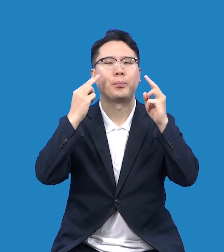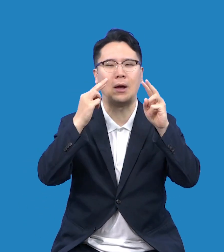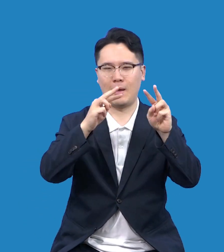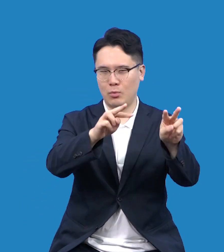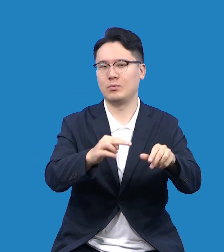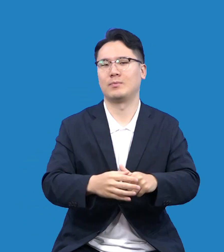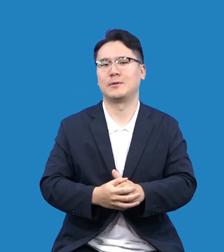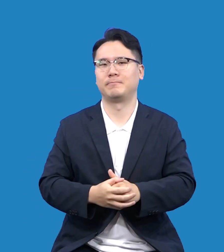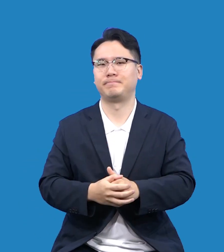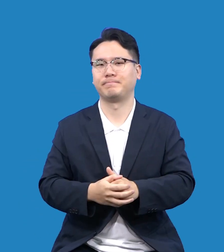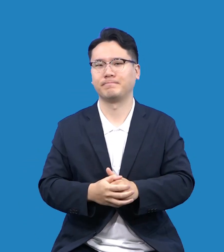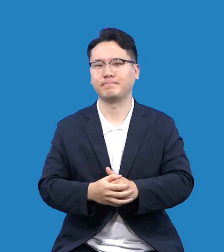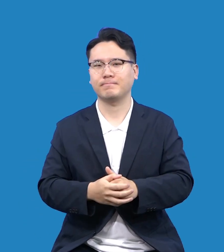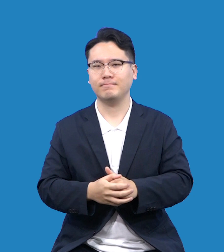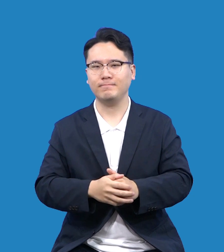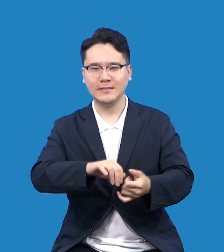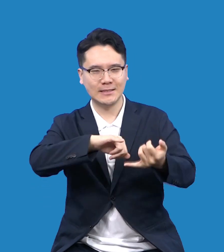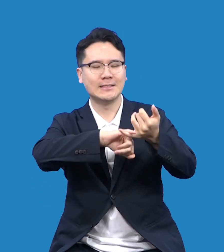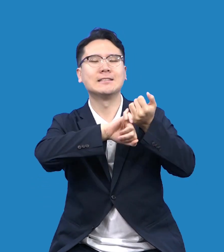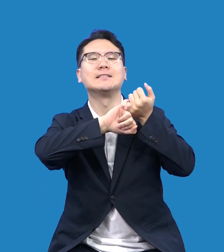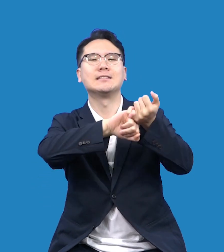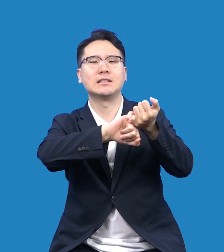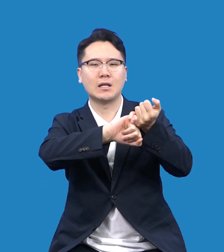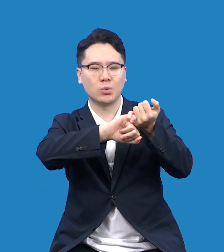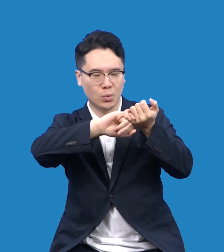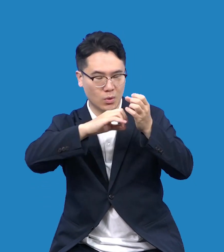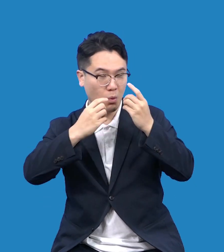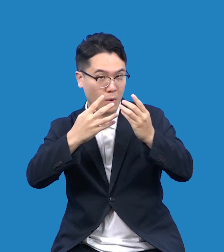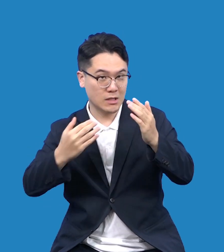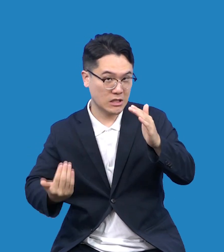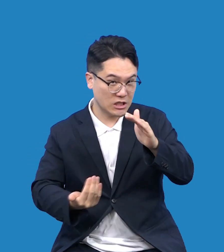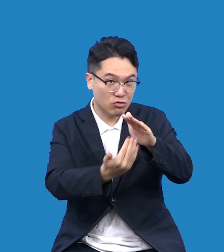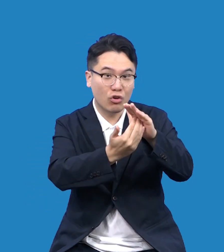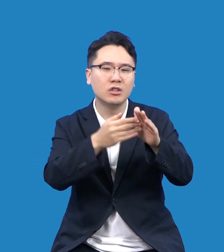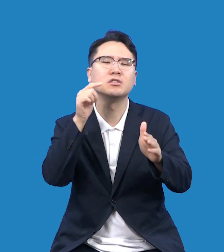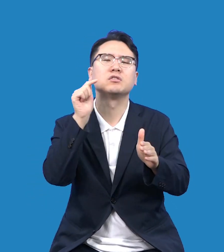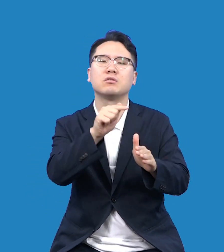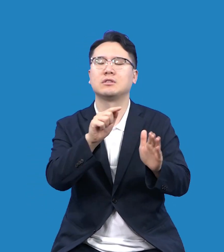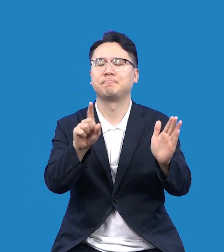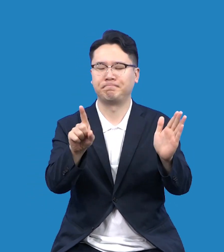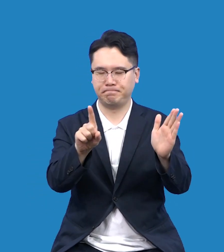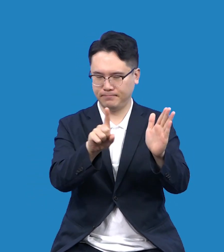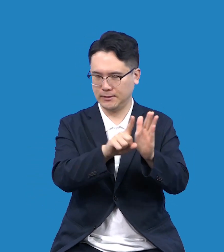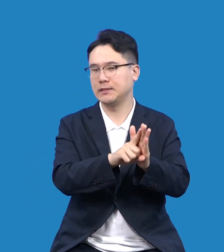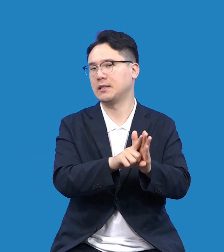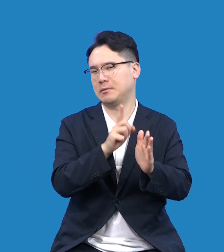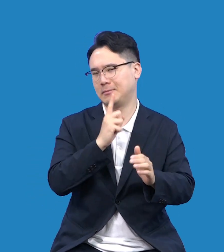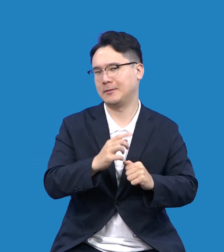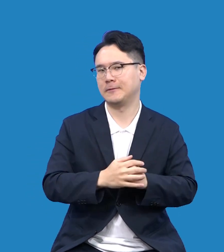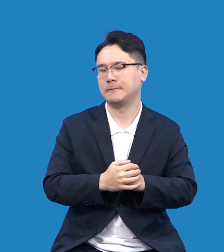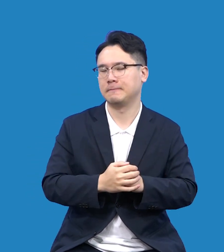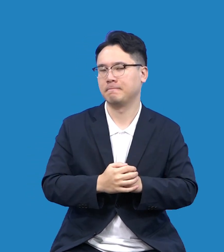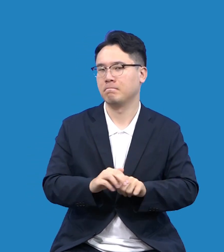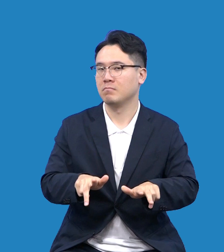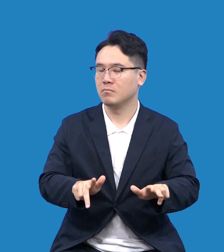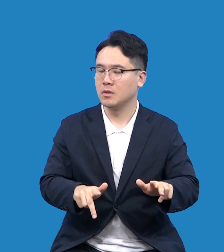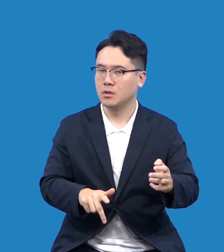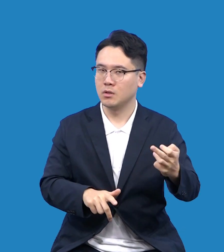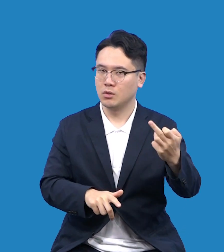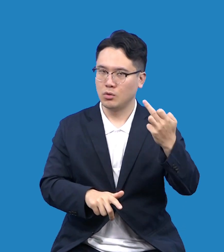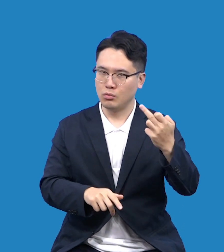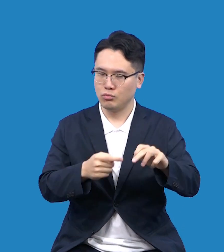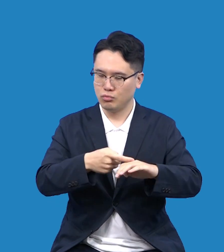그러니까 믿음, 뭘 믿느냐? 약속의 실현을 믿는다는 말이에요. 지금 12지파를